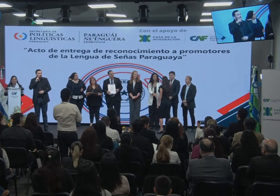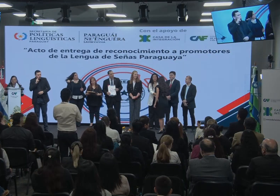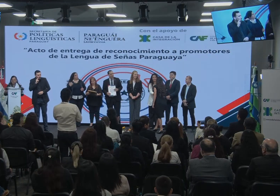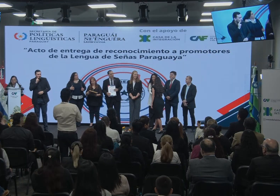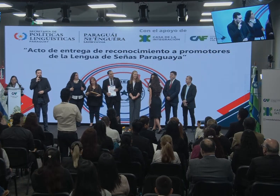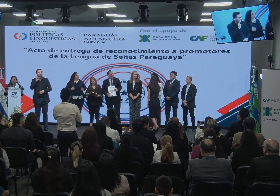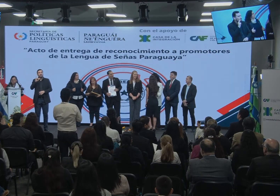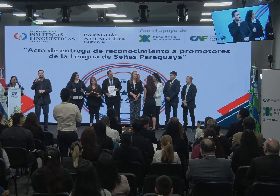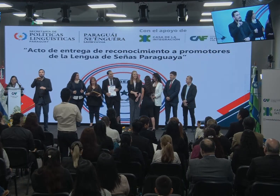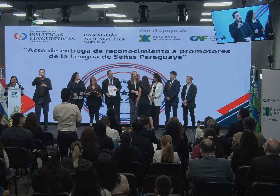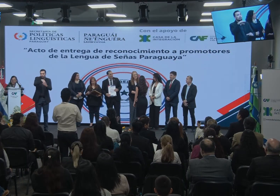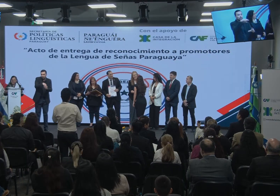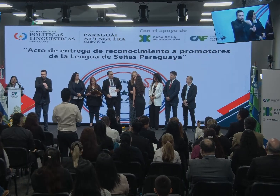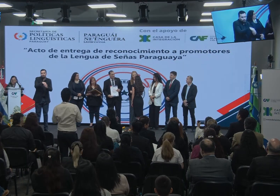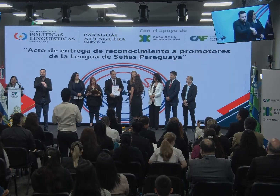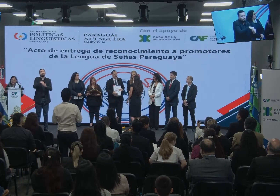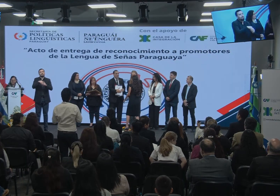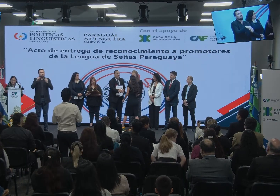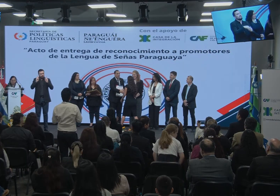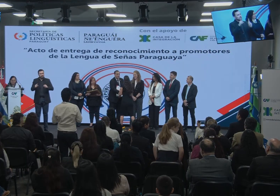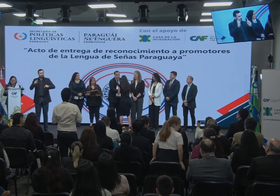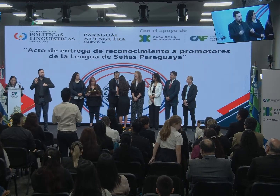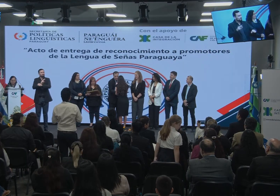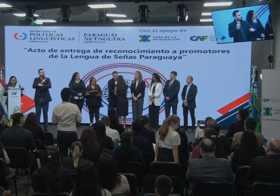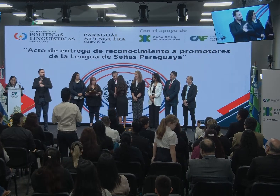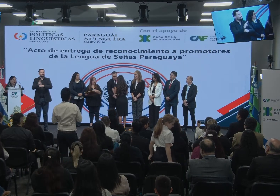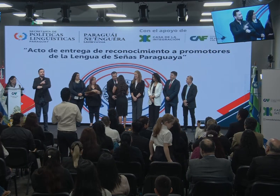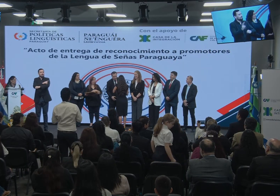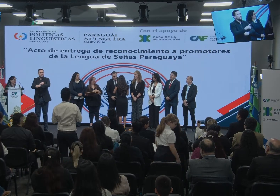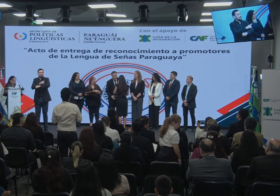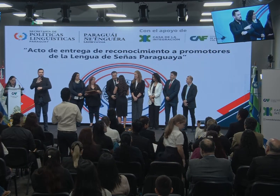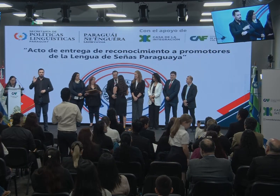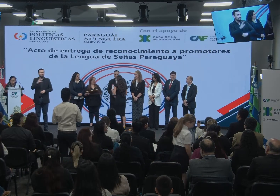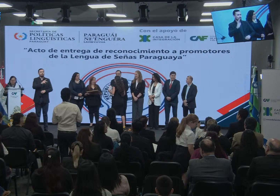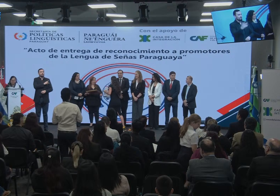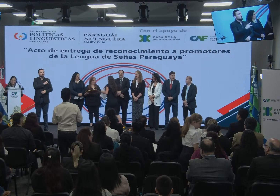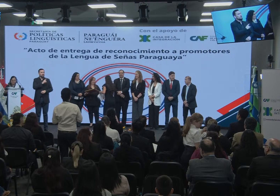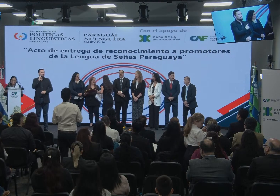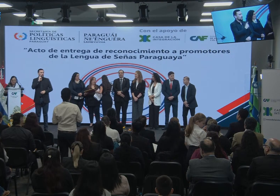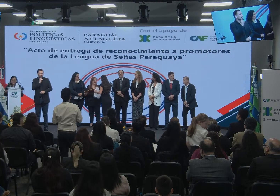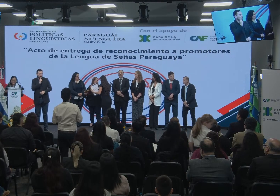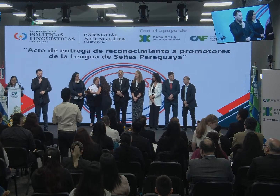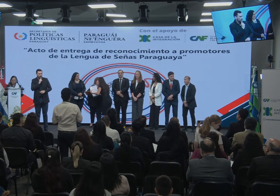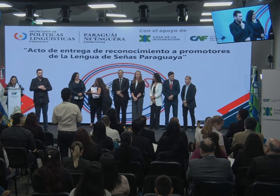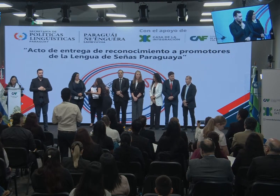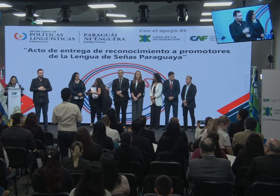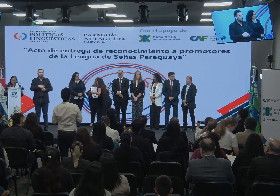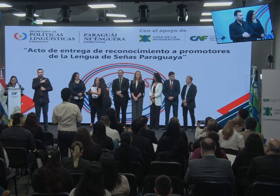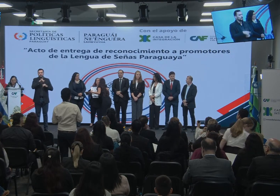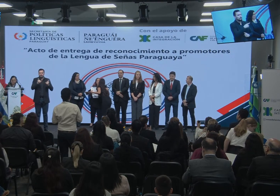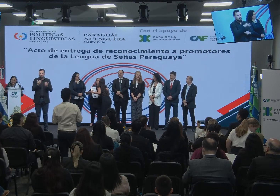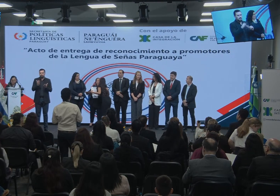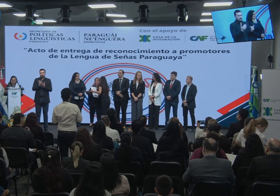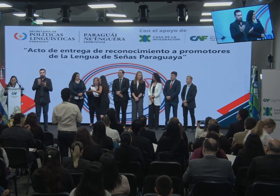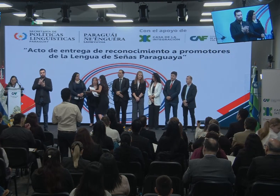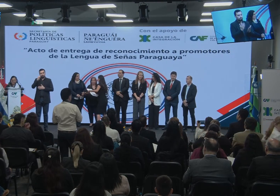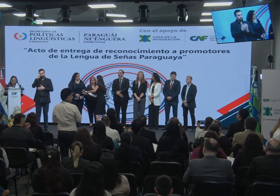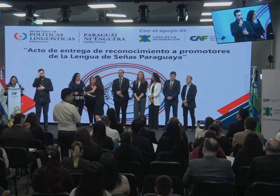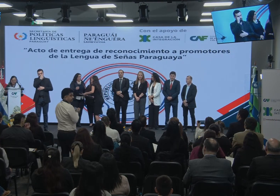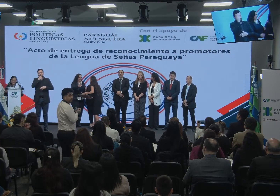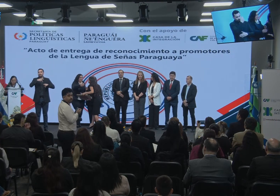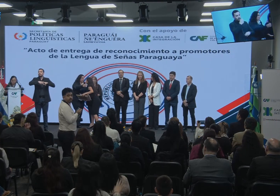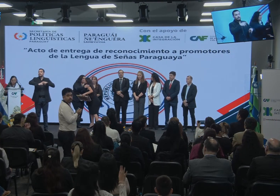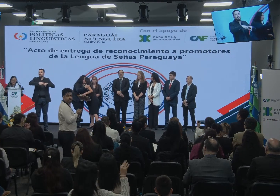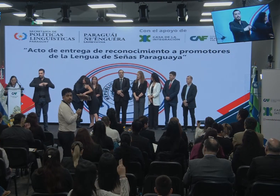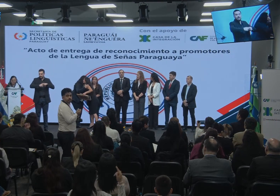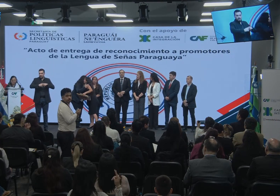la inclusión y la defensa de los derechos de las personas sordas. Realizó estudios superiores como técnica